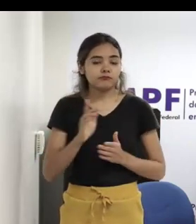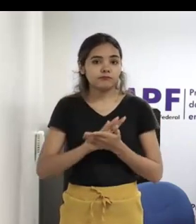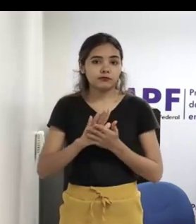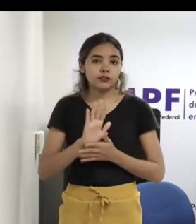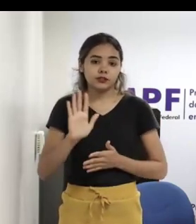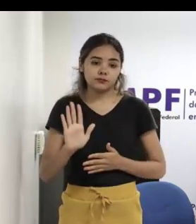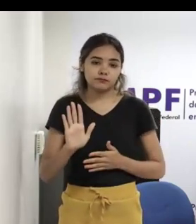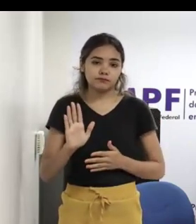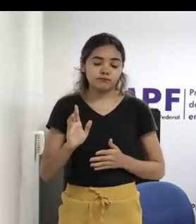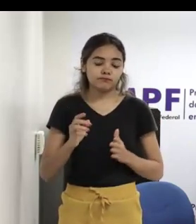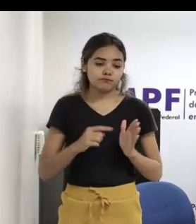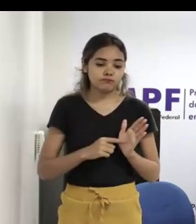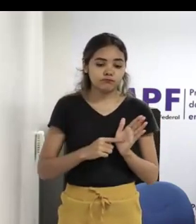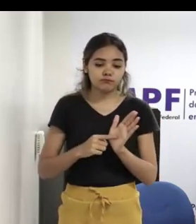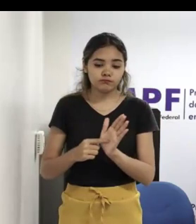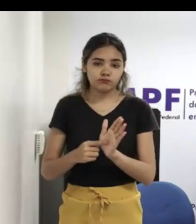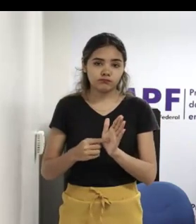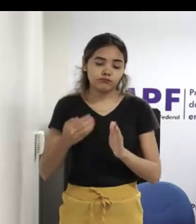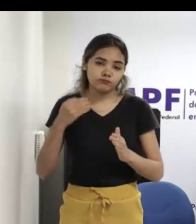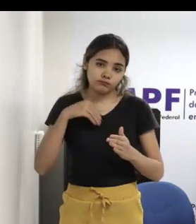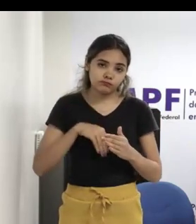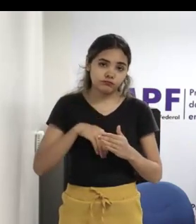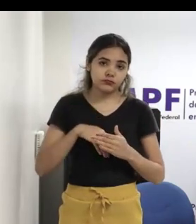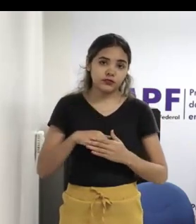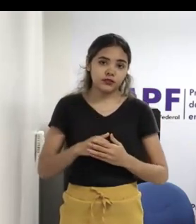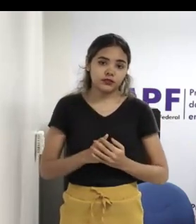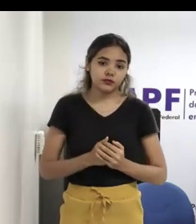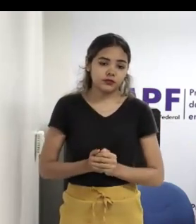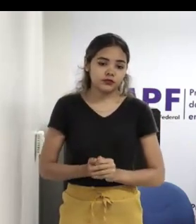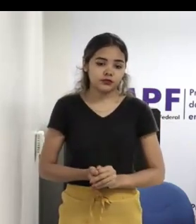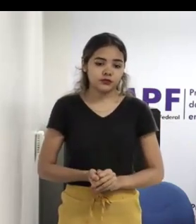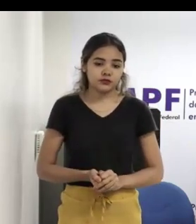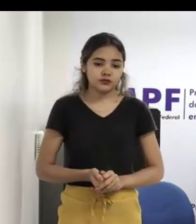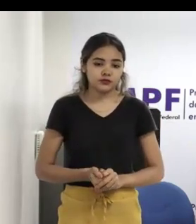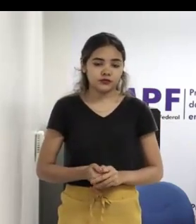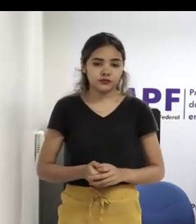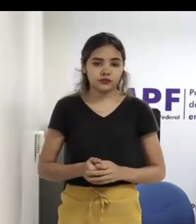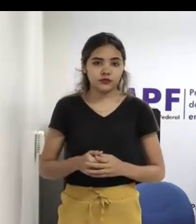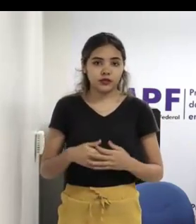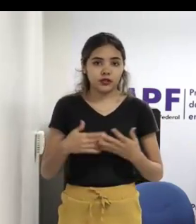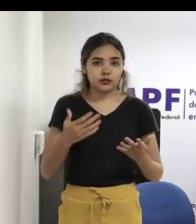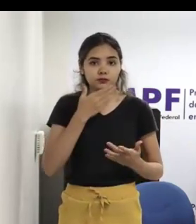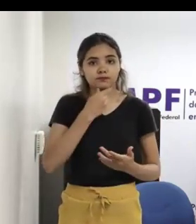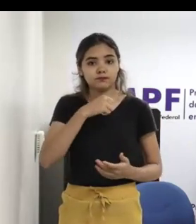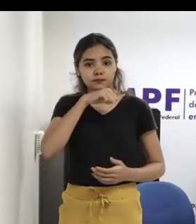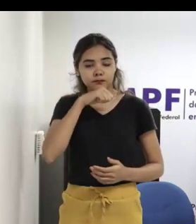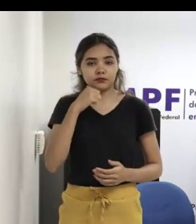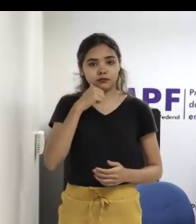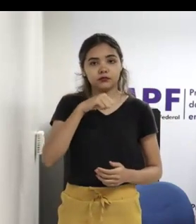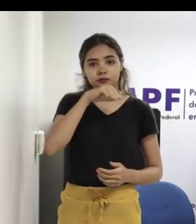espelho na minha frente porque isso sempre servindo para mim também como pai que sou dois filhos eh